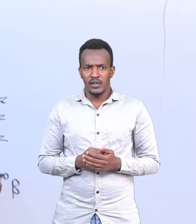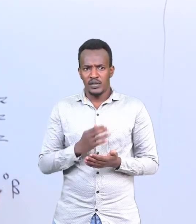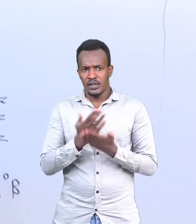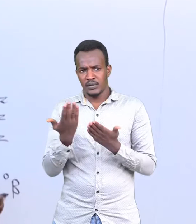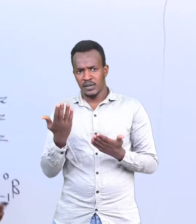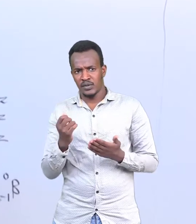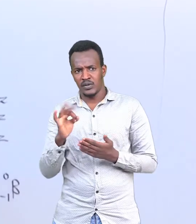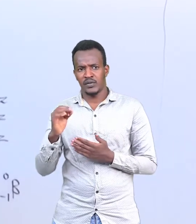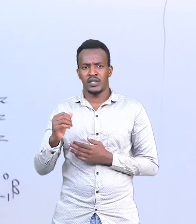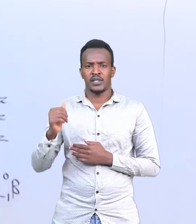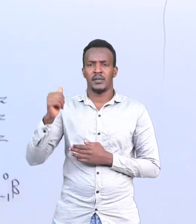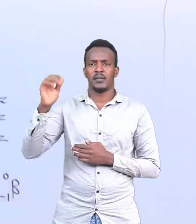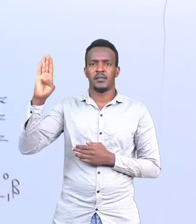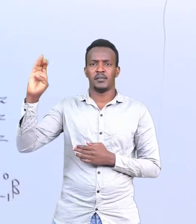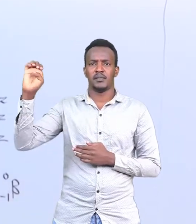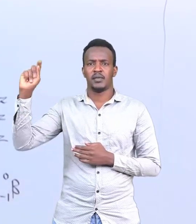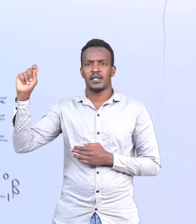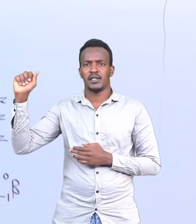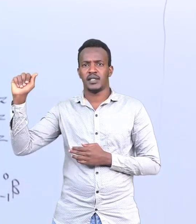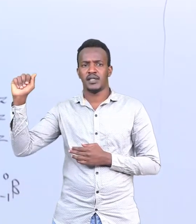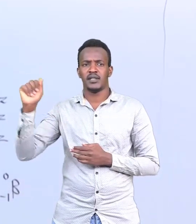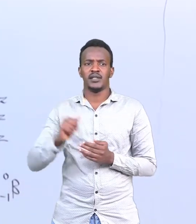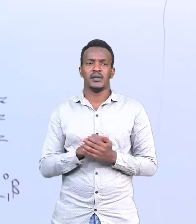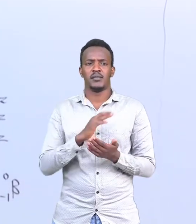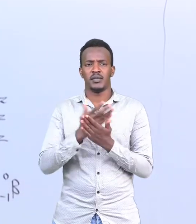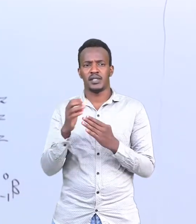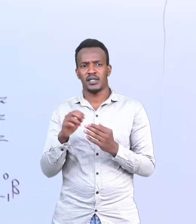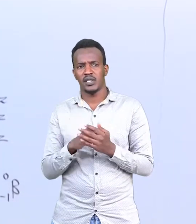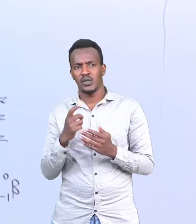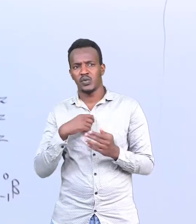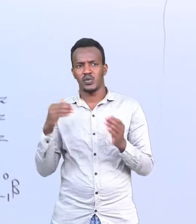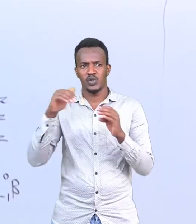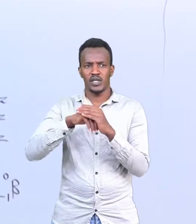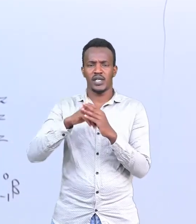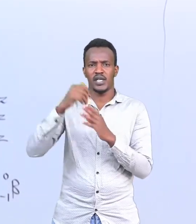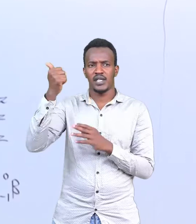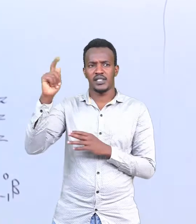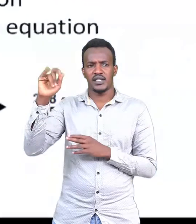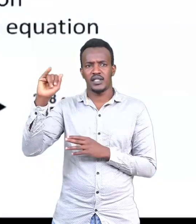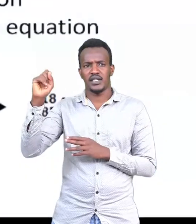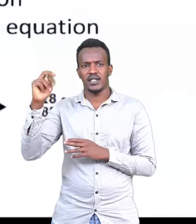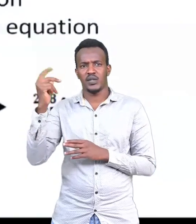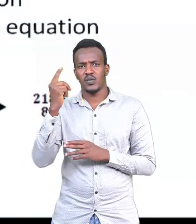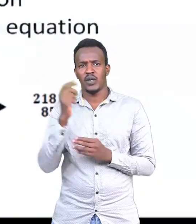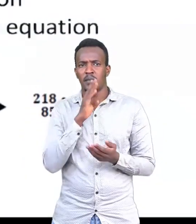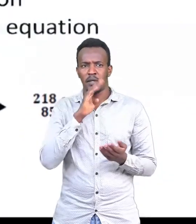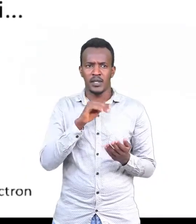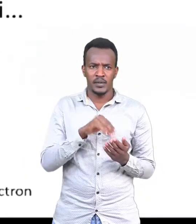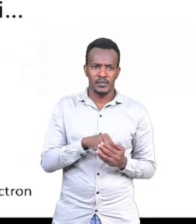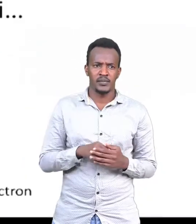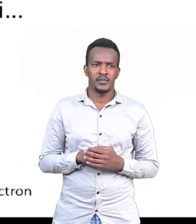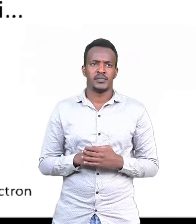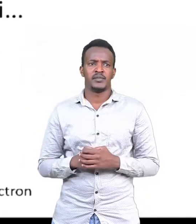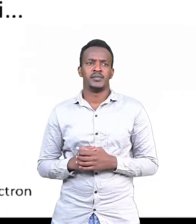yadna 0 iyo negative 1 marka particle-ka maqan ee la socda astatine waxa uu noqonayaa isaguna waa qaybtaasi ah waxa